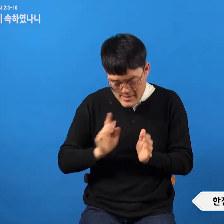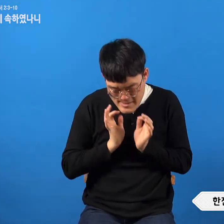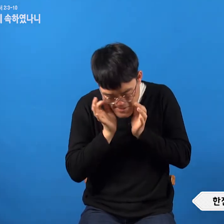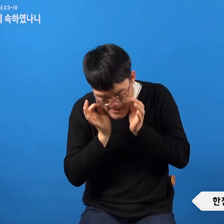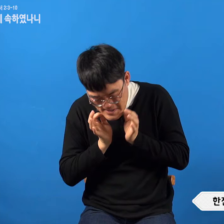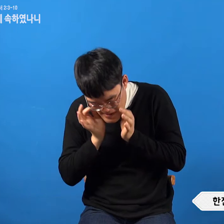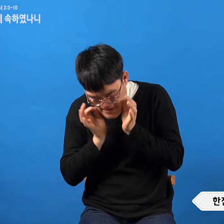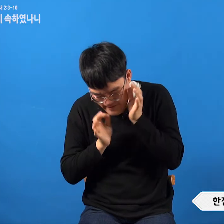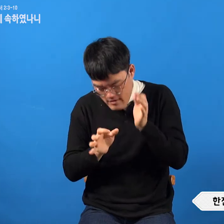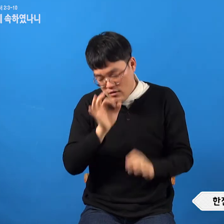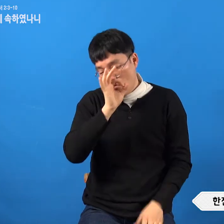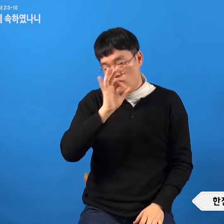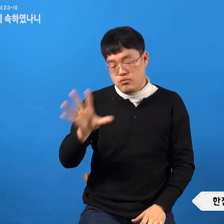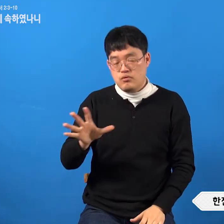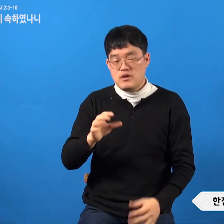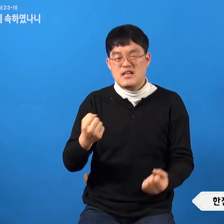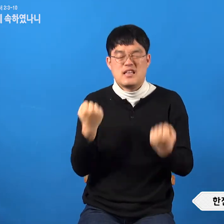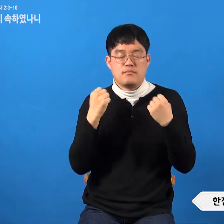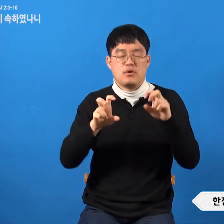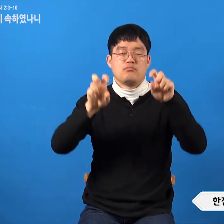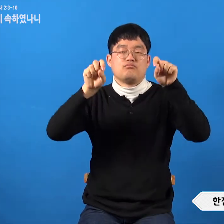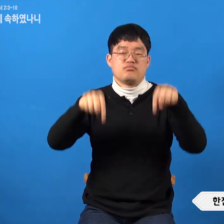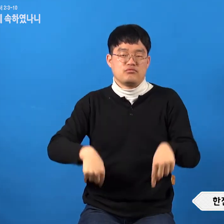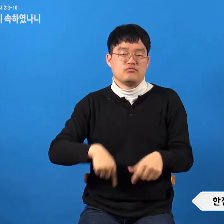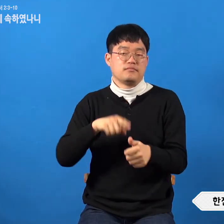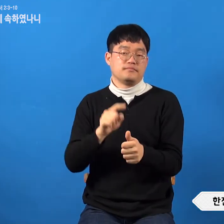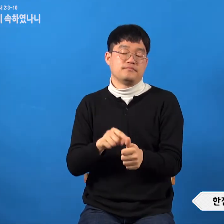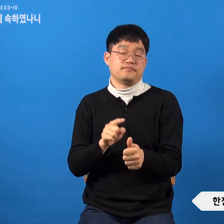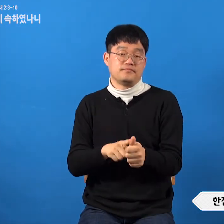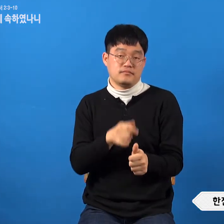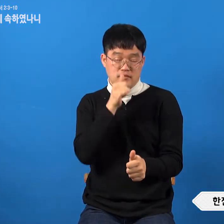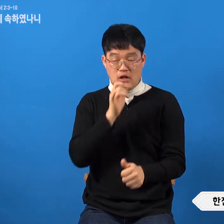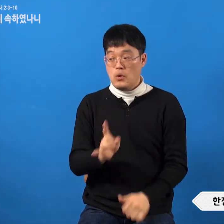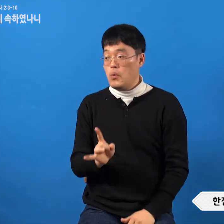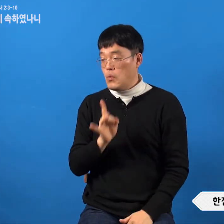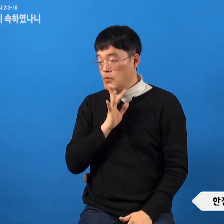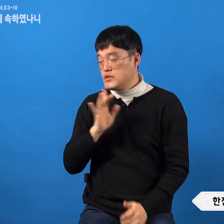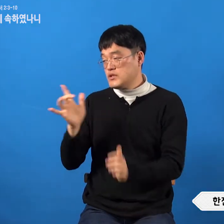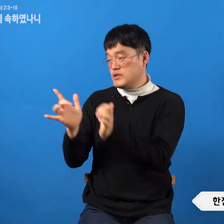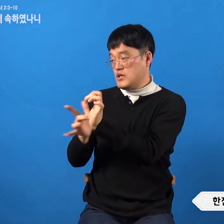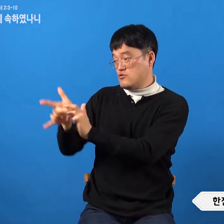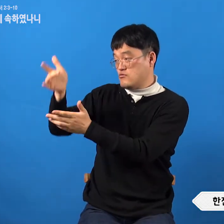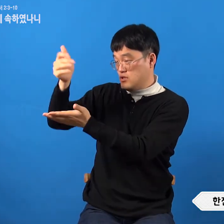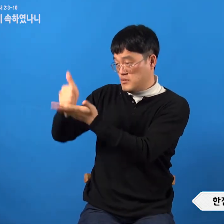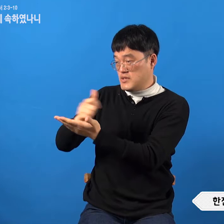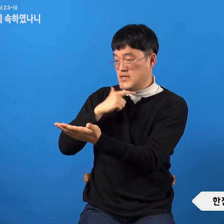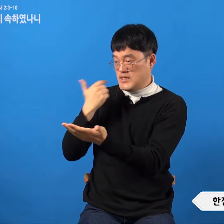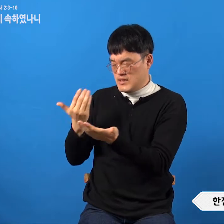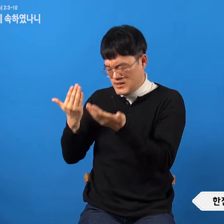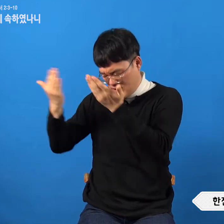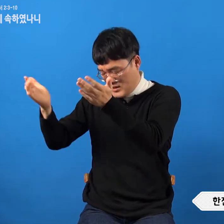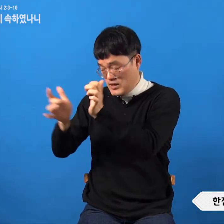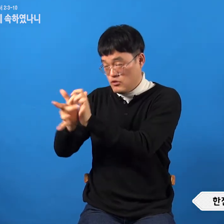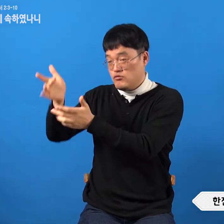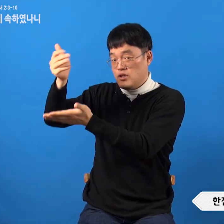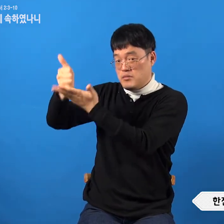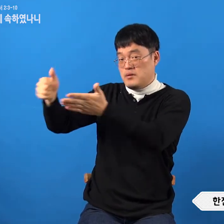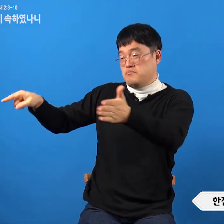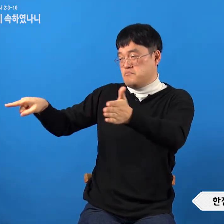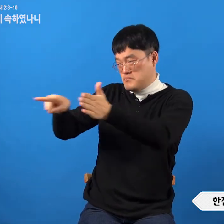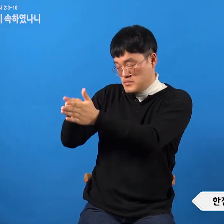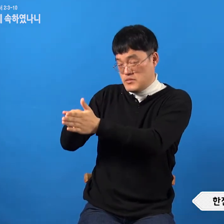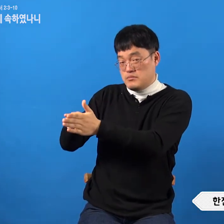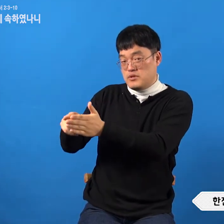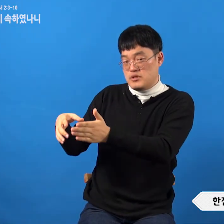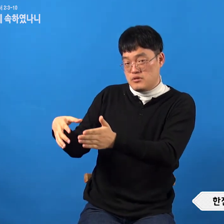일도 할 수 없는 무력한 존재다. 오직 예수님을, 희생제물이 되신 예수님을